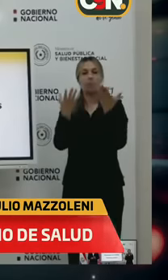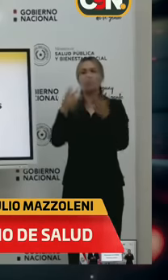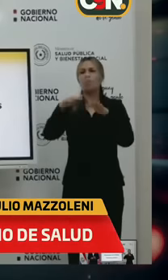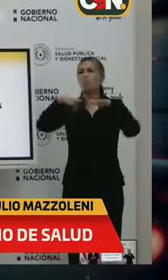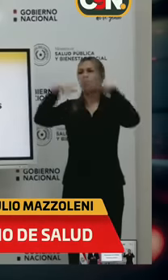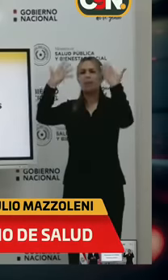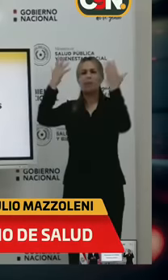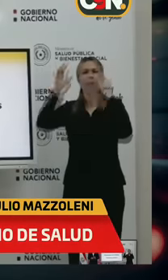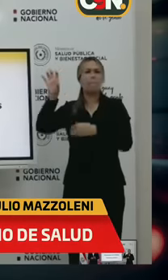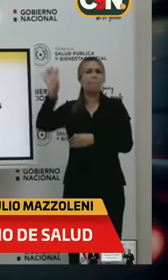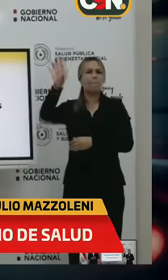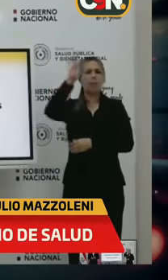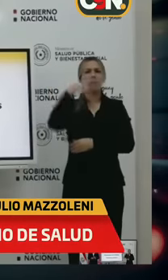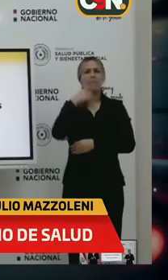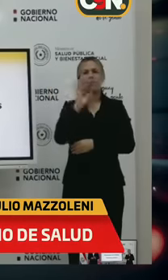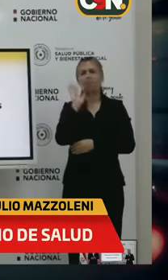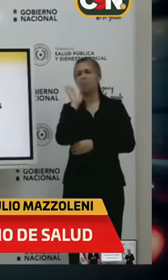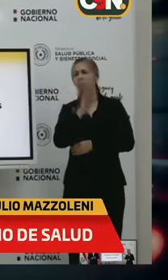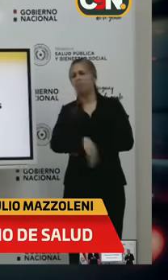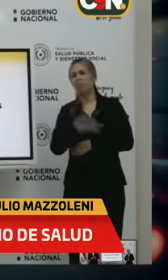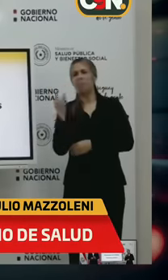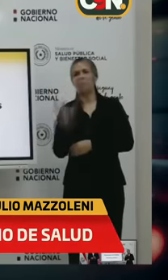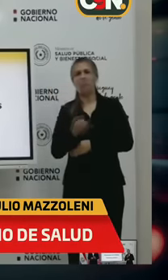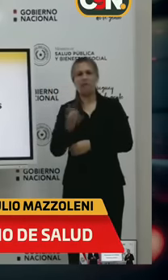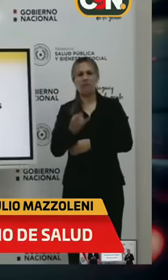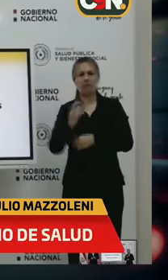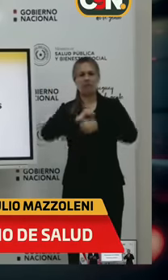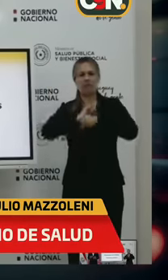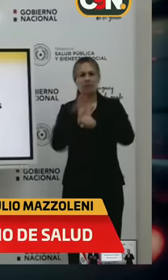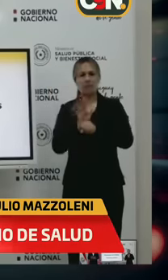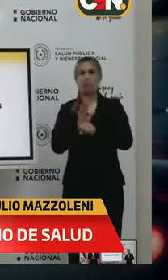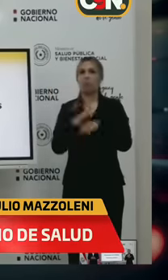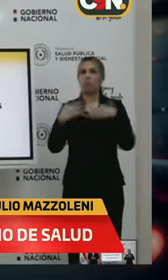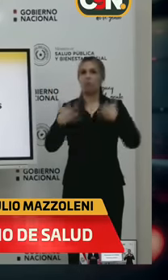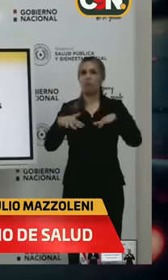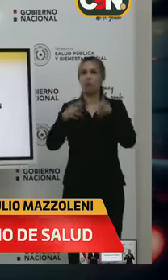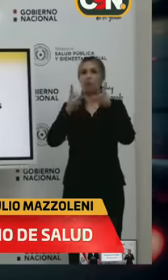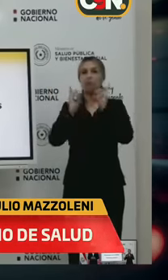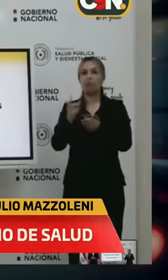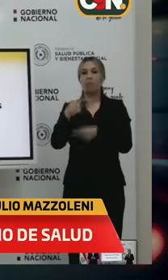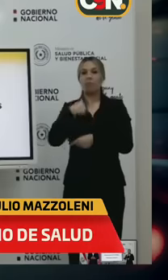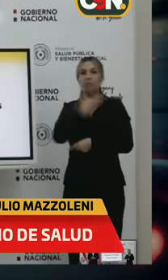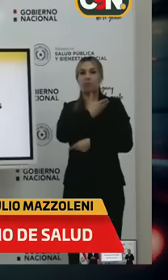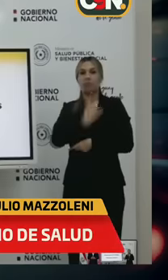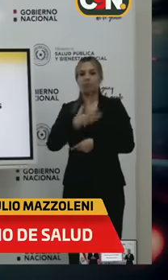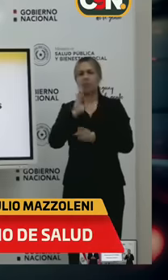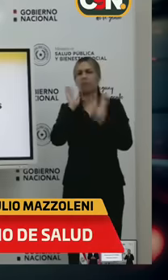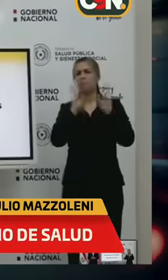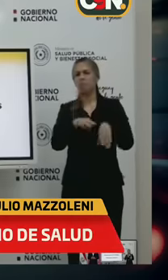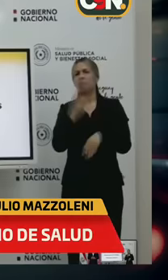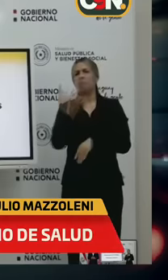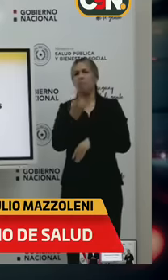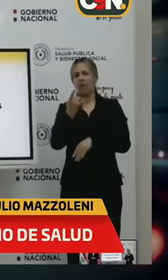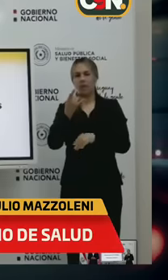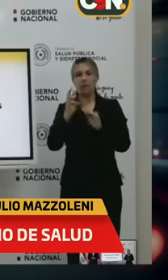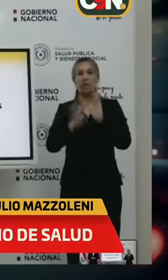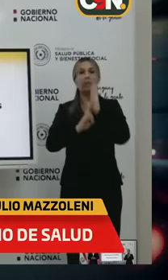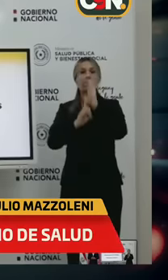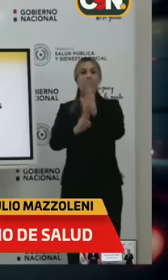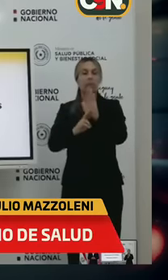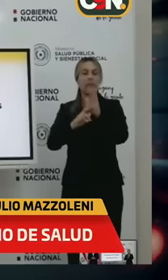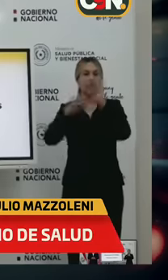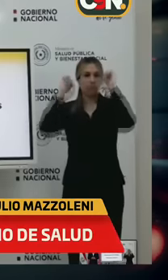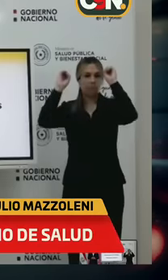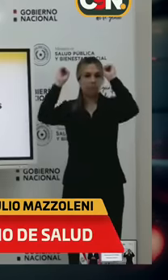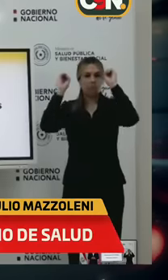país que subestime, y ni qué hablar, que tenga una postura negacionista, ha tenido resultados catastróficos. Entonces yo le